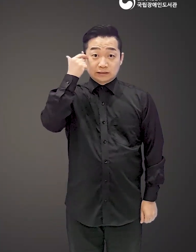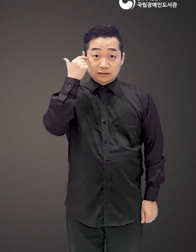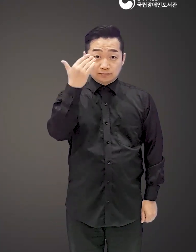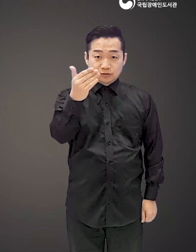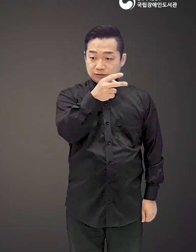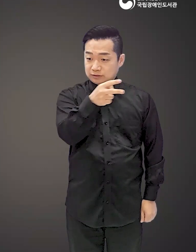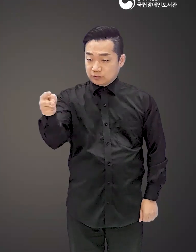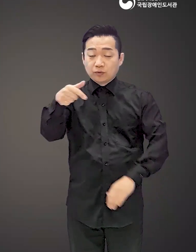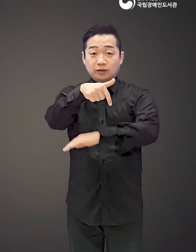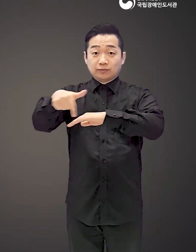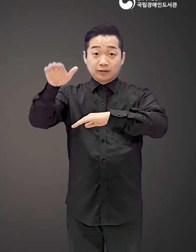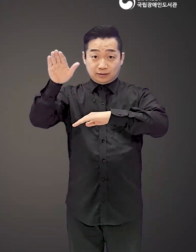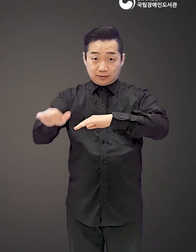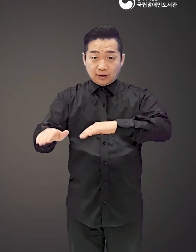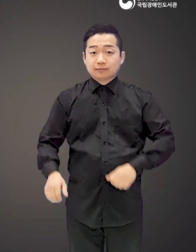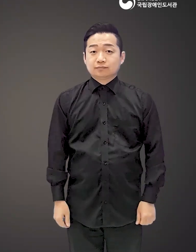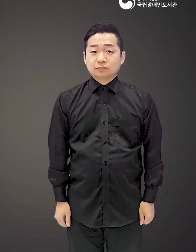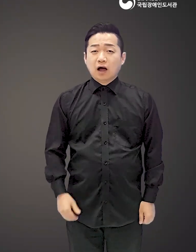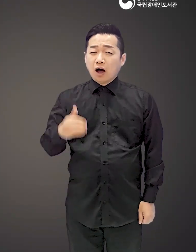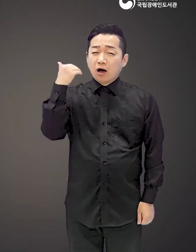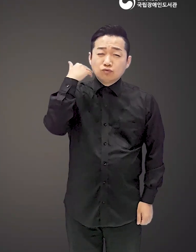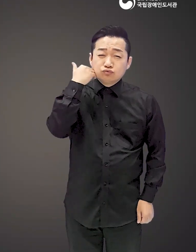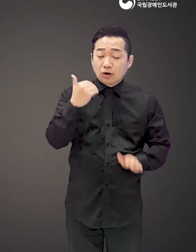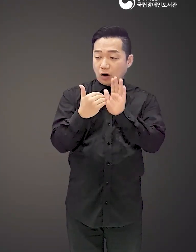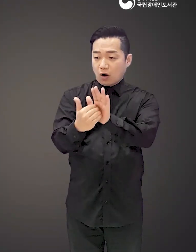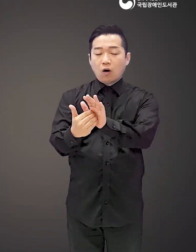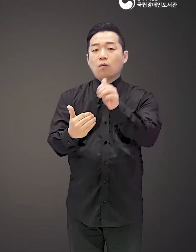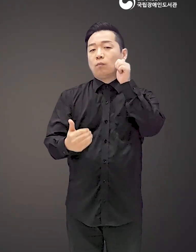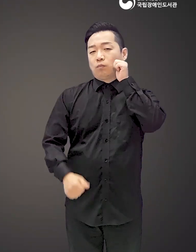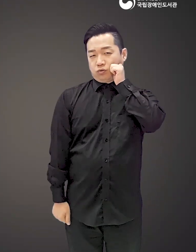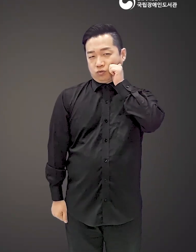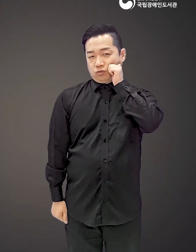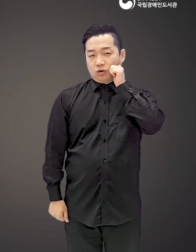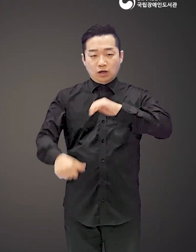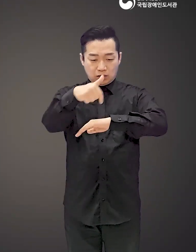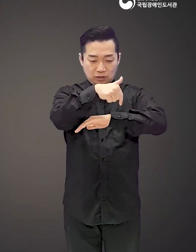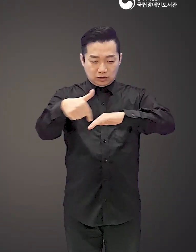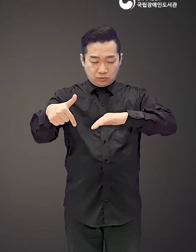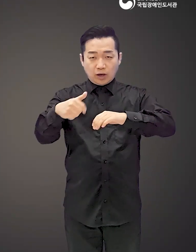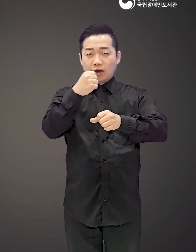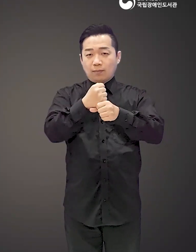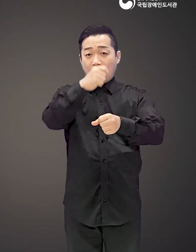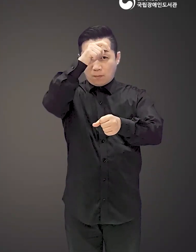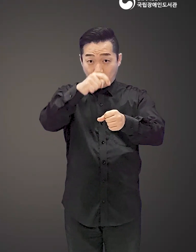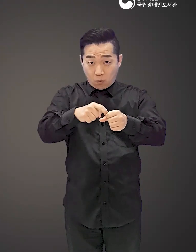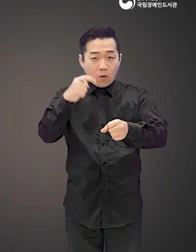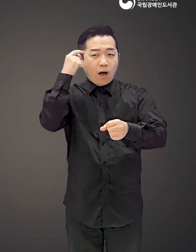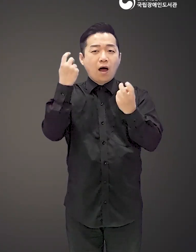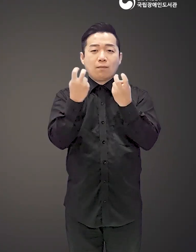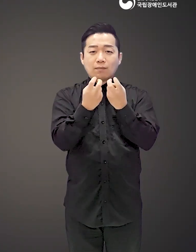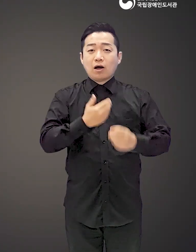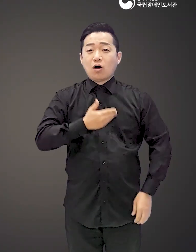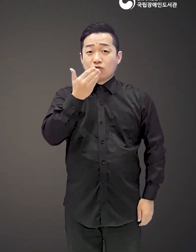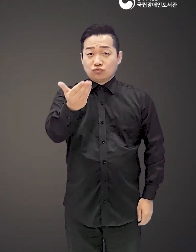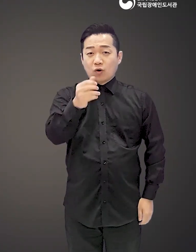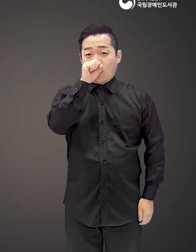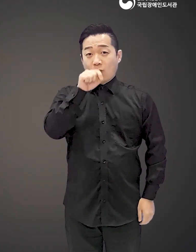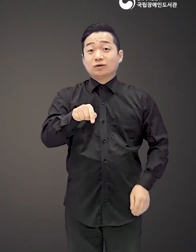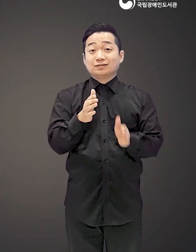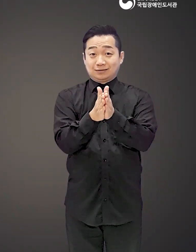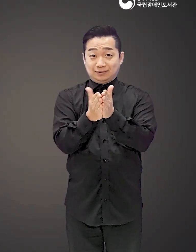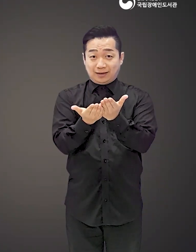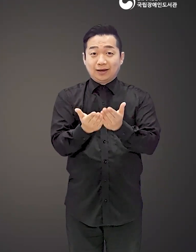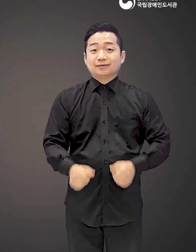질문이 기획이다. 누구도 거절할 수 없는 기획을 위한 사고법을 알려주는 최고의 바이블.